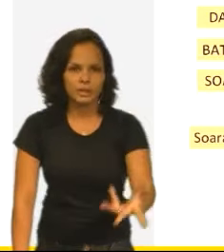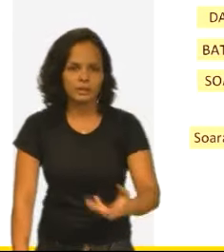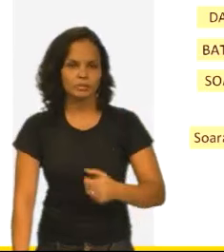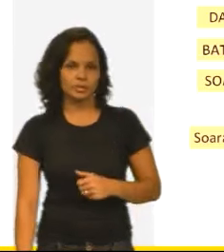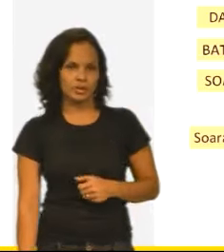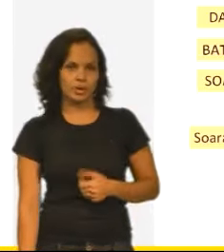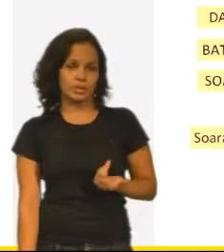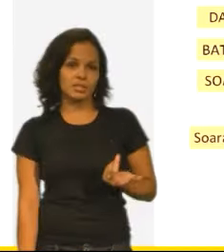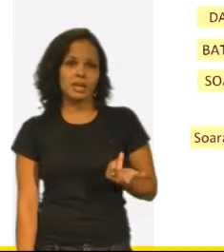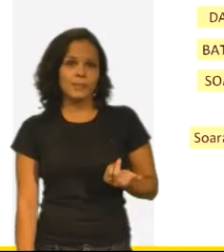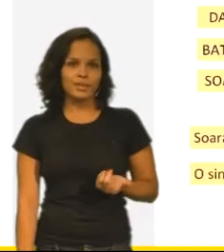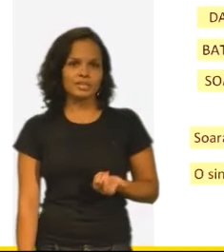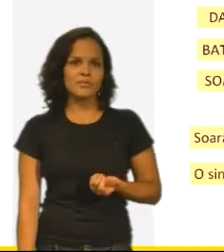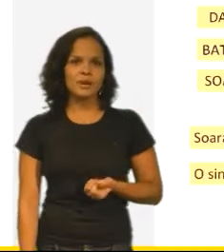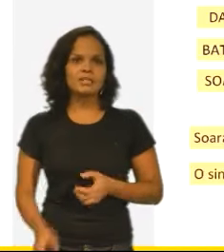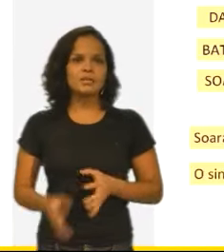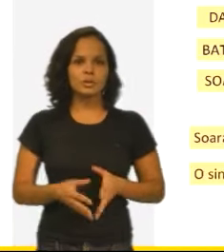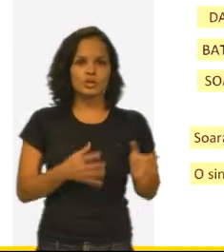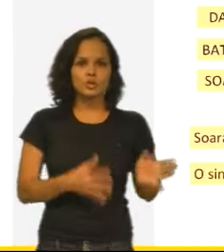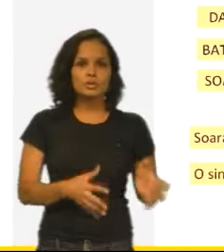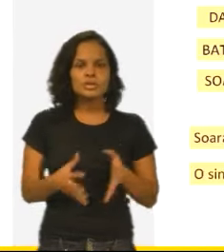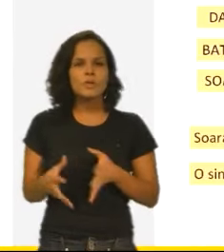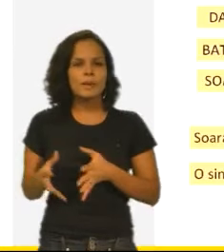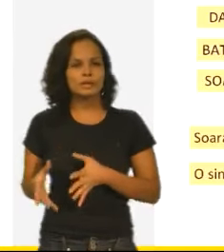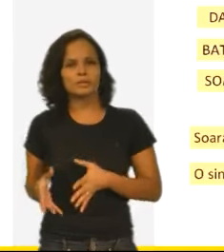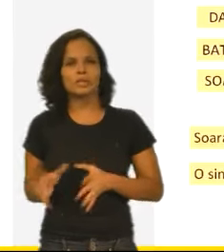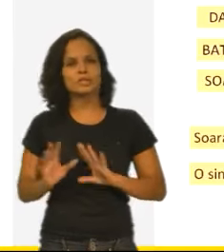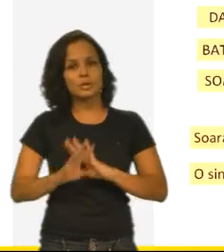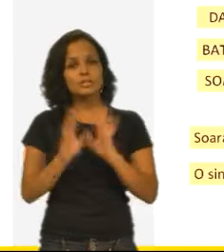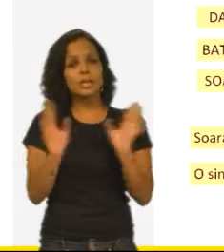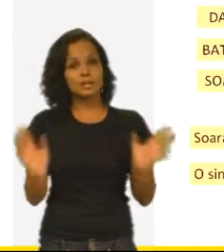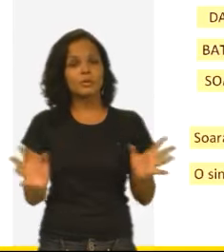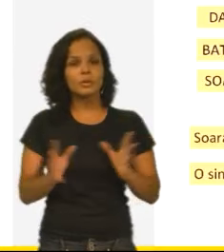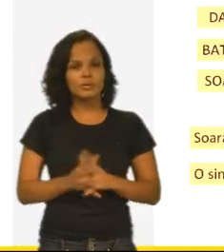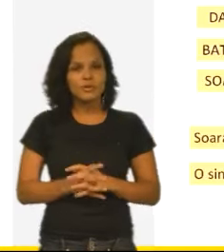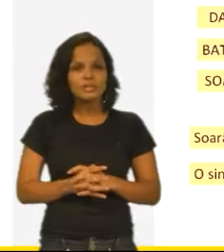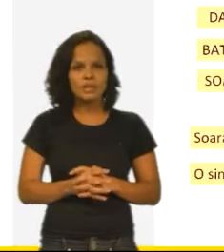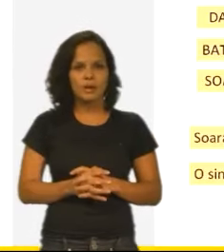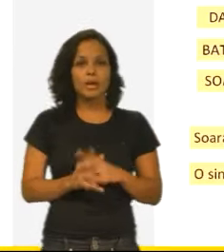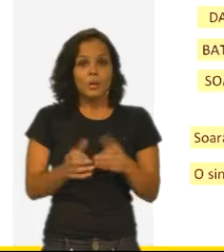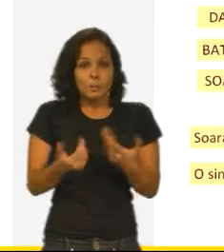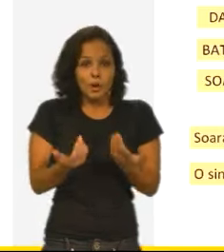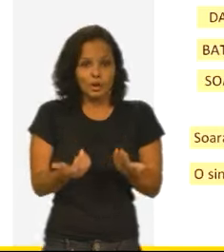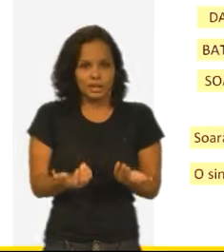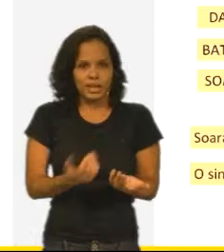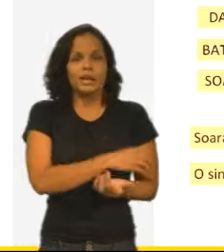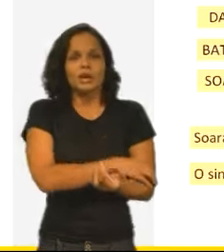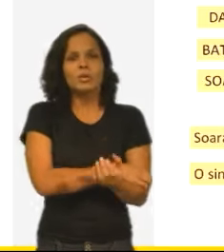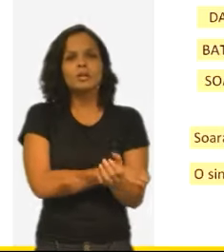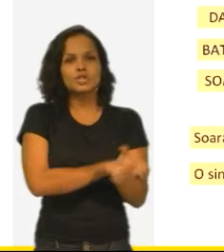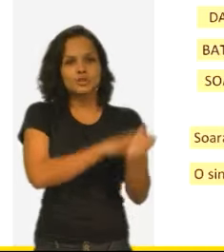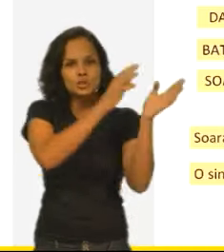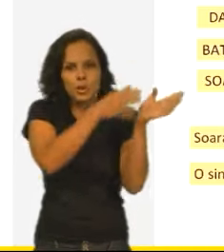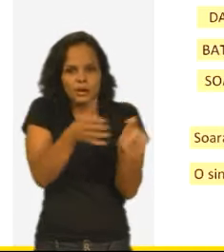bateram 12 horas. Nessa frase, quando eu digo sino bateu 6 horas, aí eu tenho uma inversão. Por quê? Quando eu digo soaram